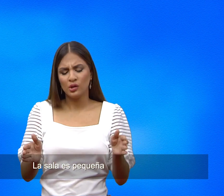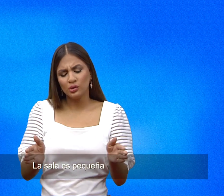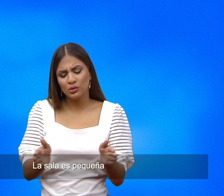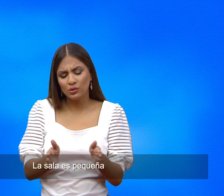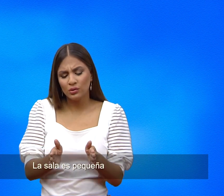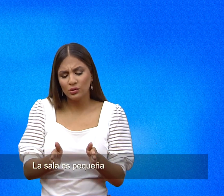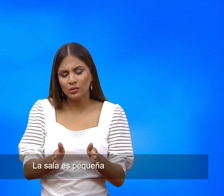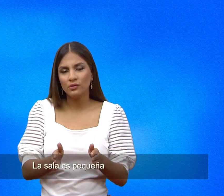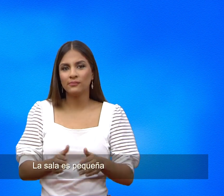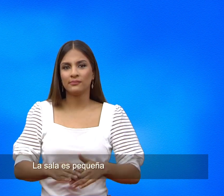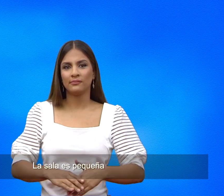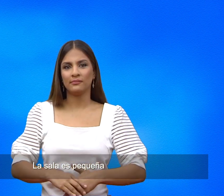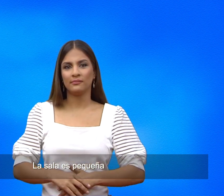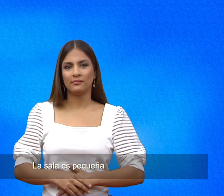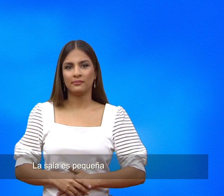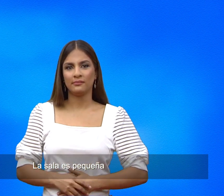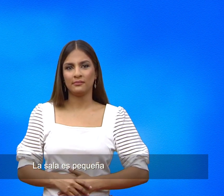la sala es pequeña